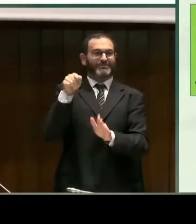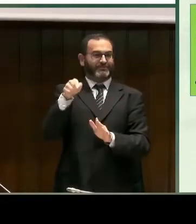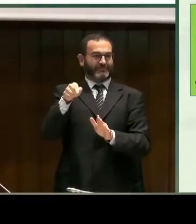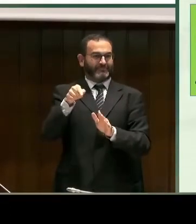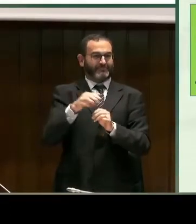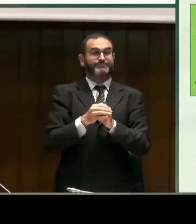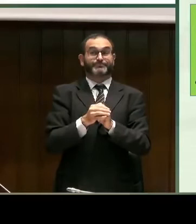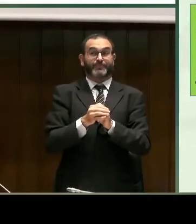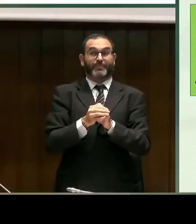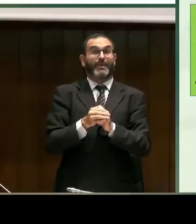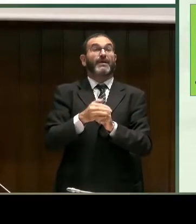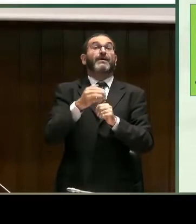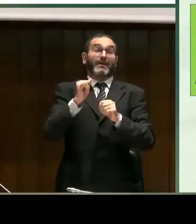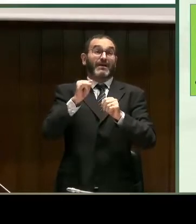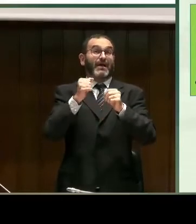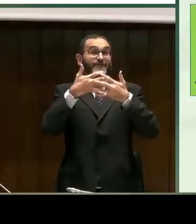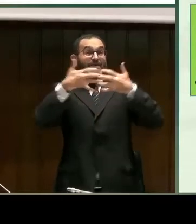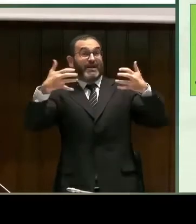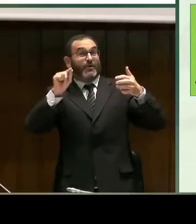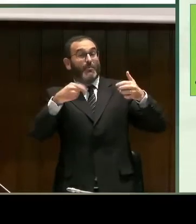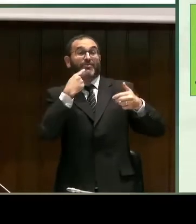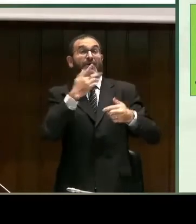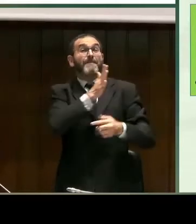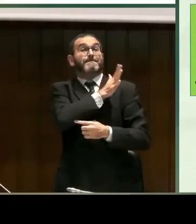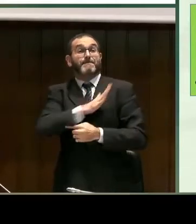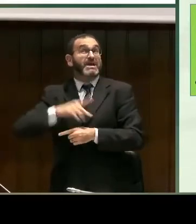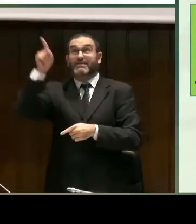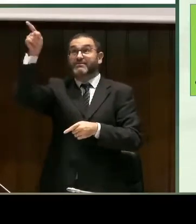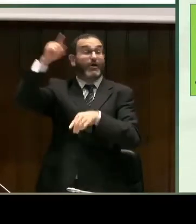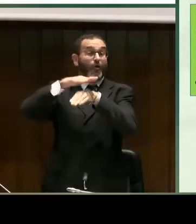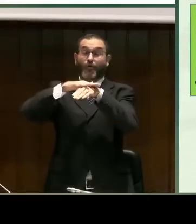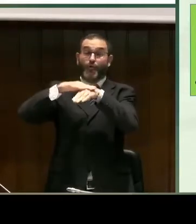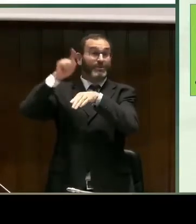se reconociese de una vez por todas nuestra lengua, la lengua de signos.